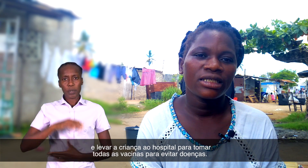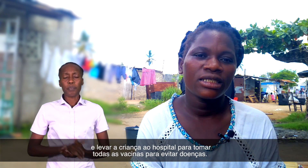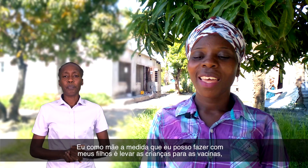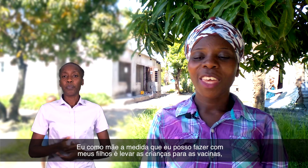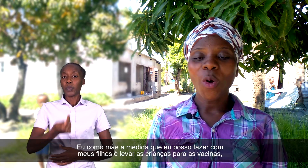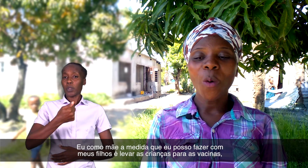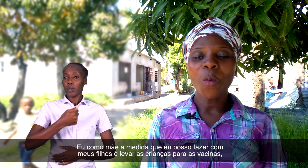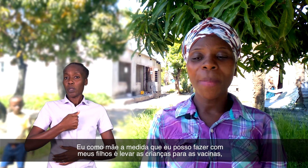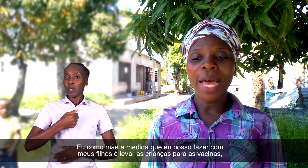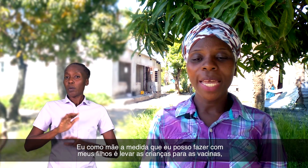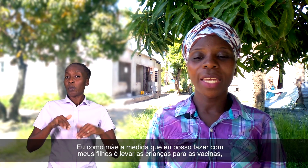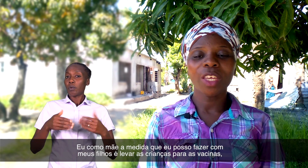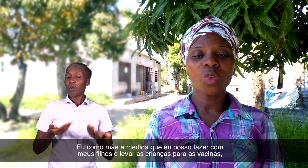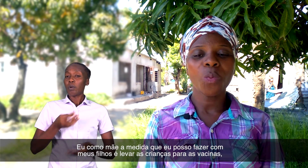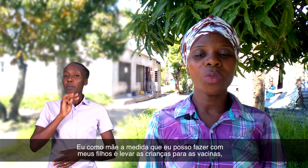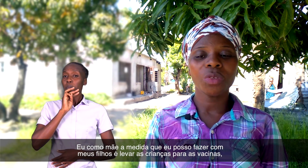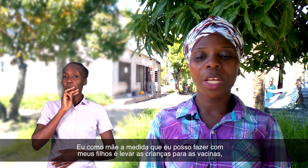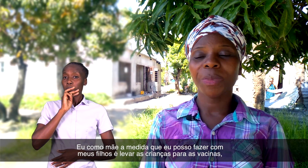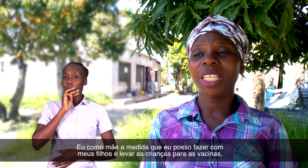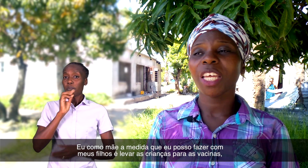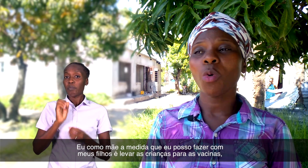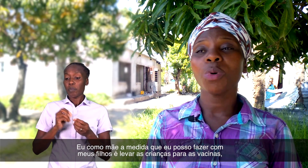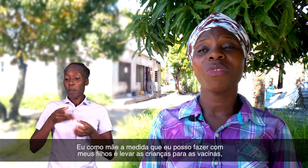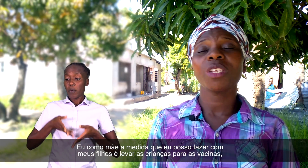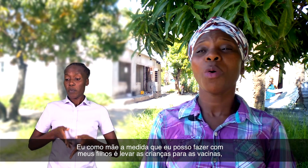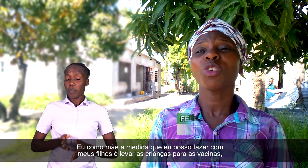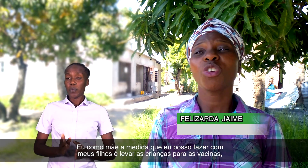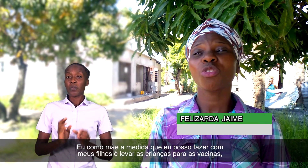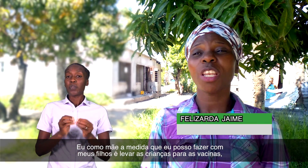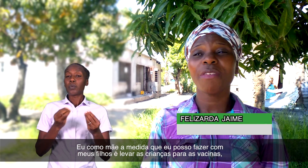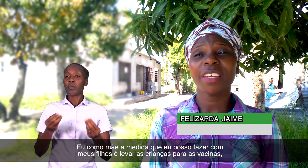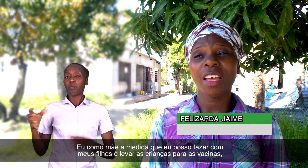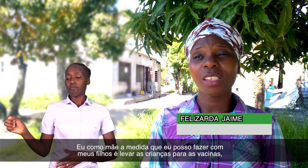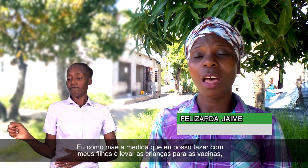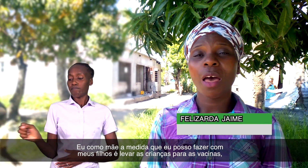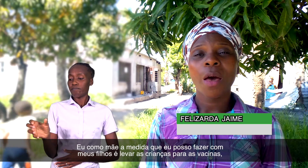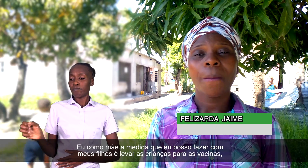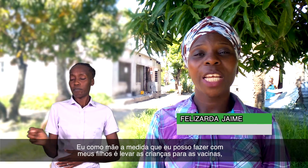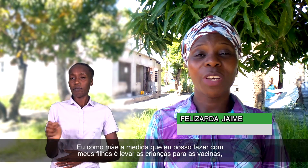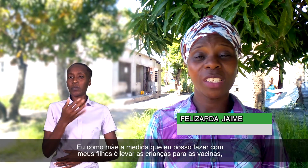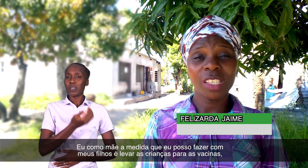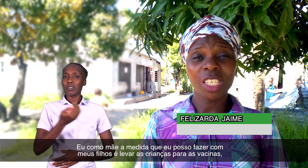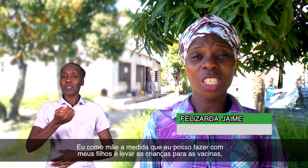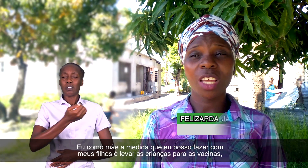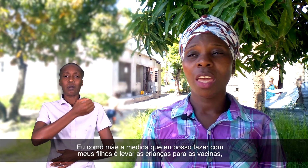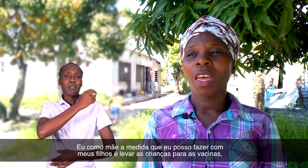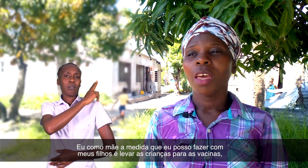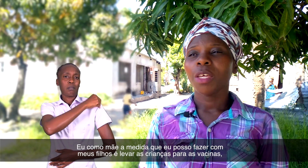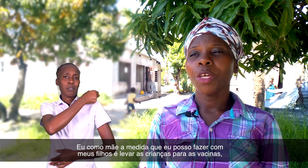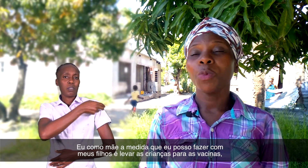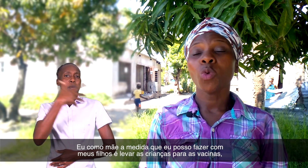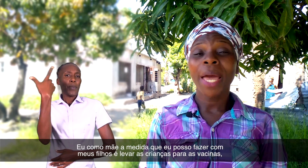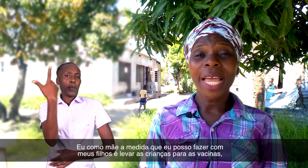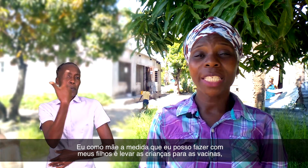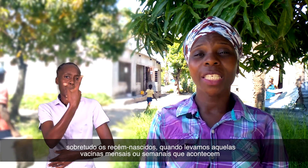doenças. Eu como mãe, as medidas que eu posso fazer com meus filhos é levar a criança para as vacinas